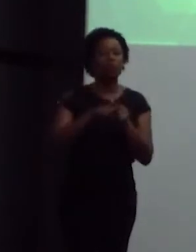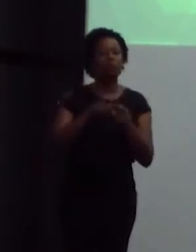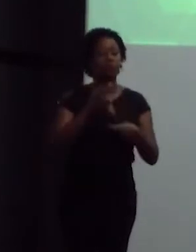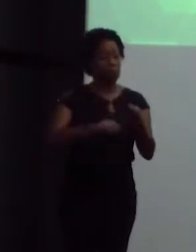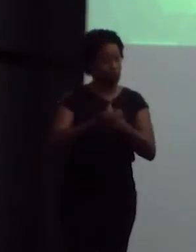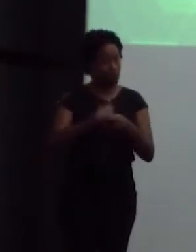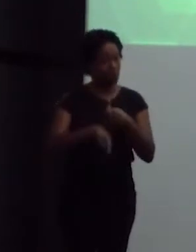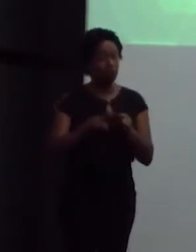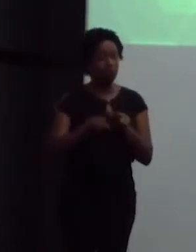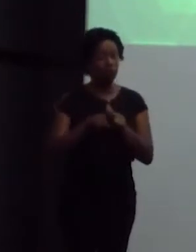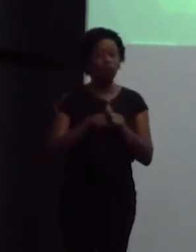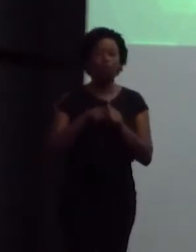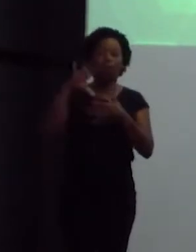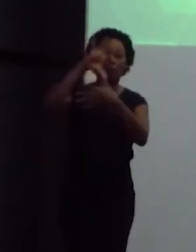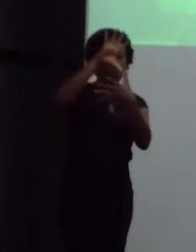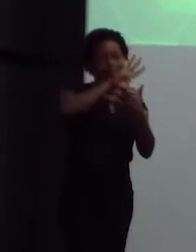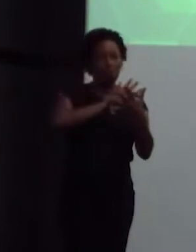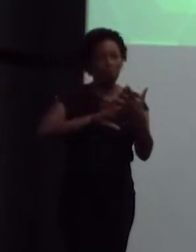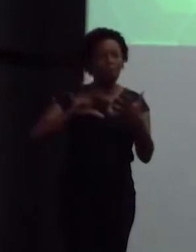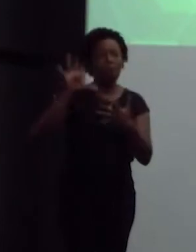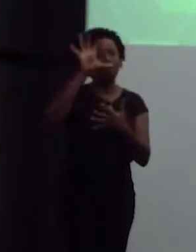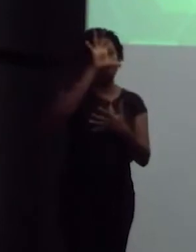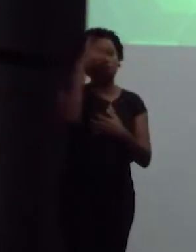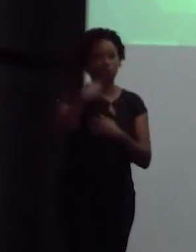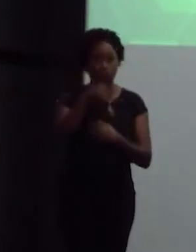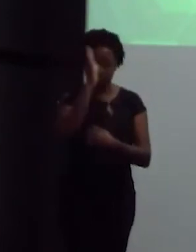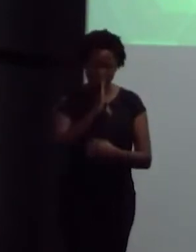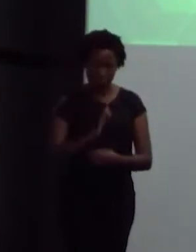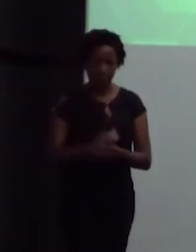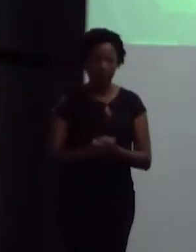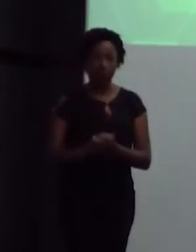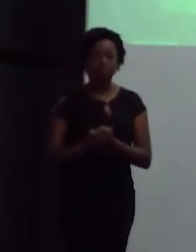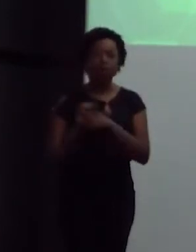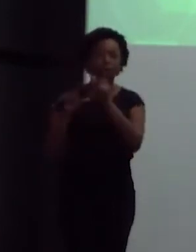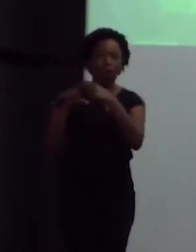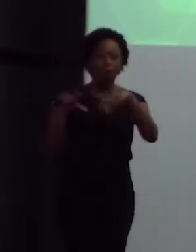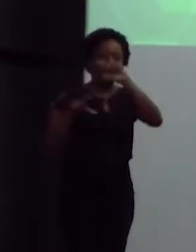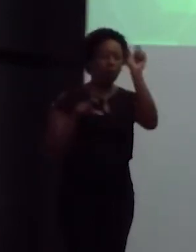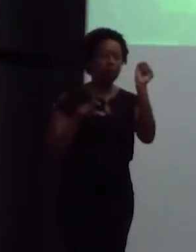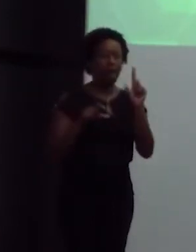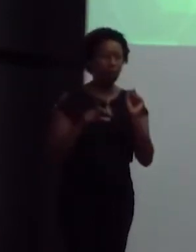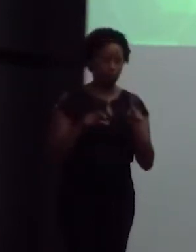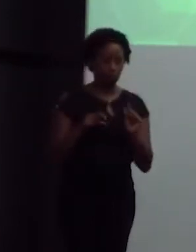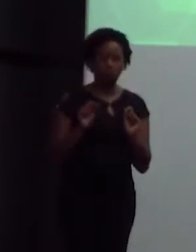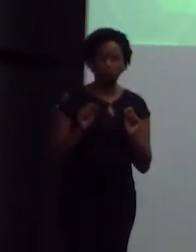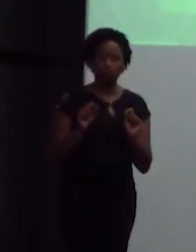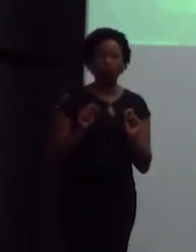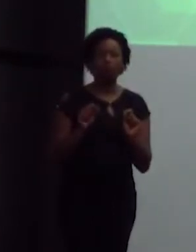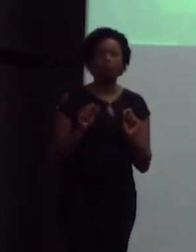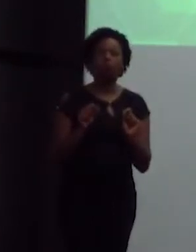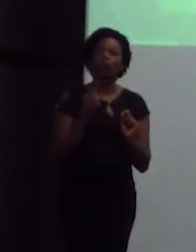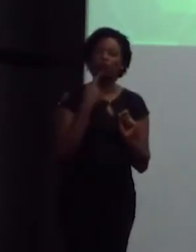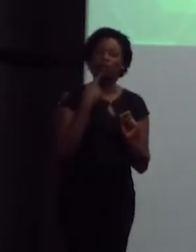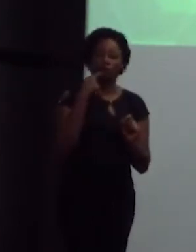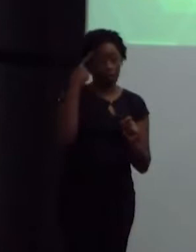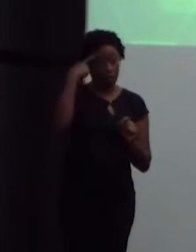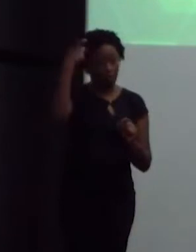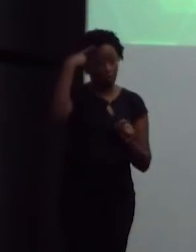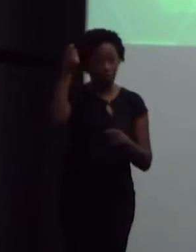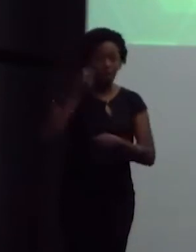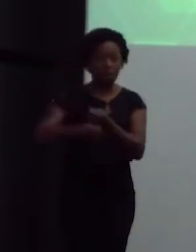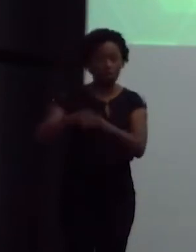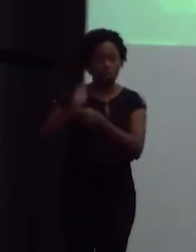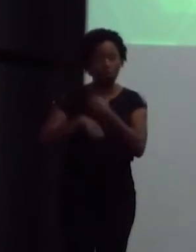roadmap aqui para o Brasil. Então, esse nome, Corredor Azul, já está sendo transferido, já uma ideia do Ministério da Economia